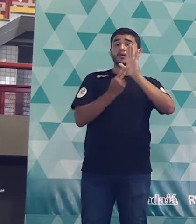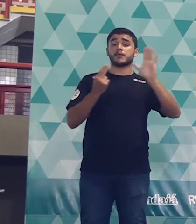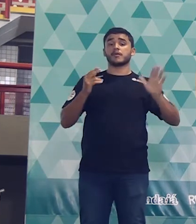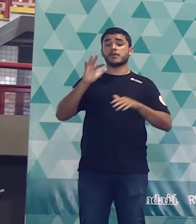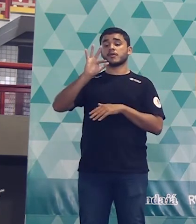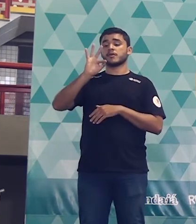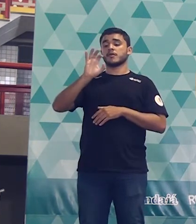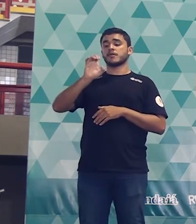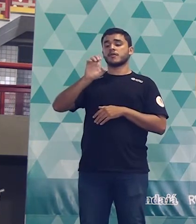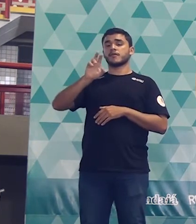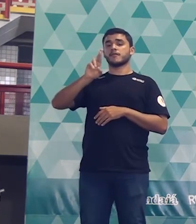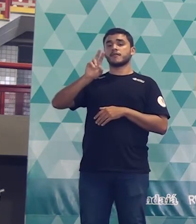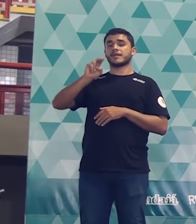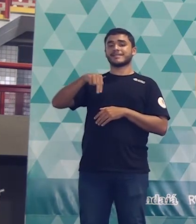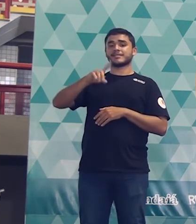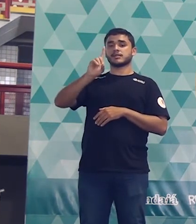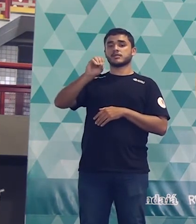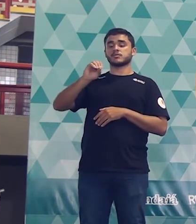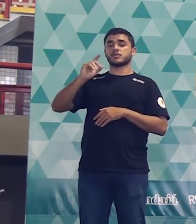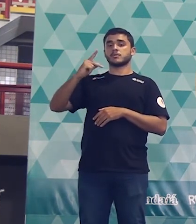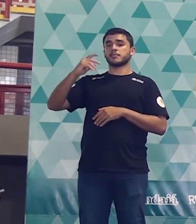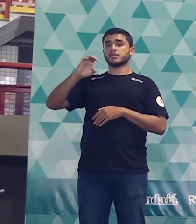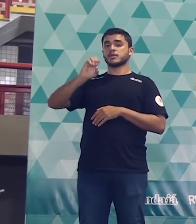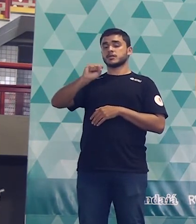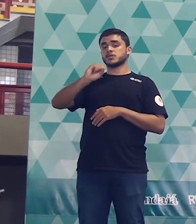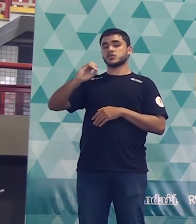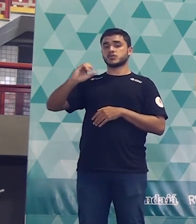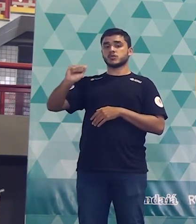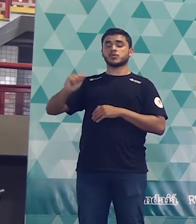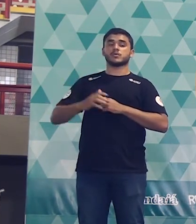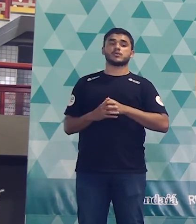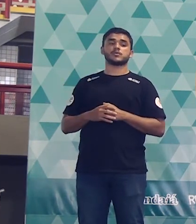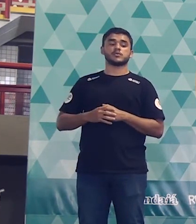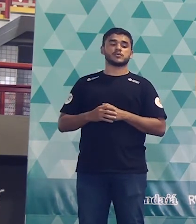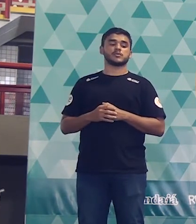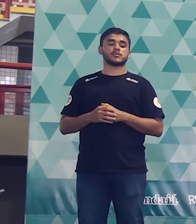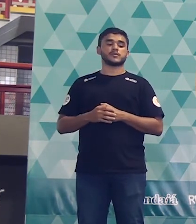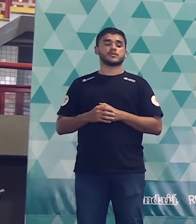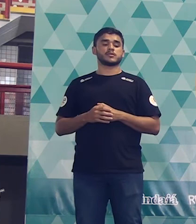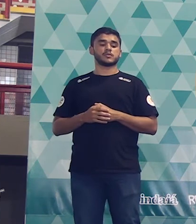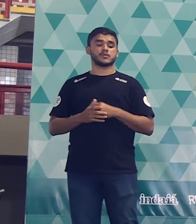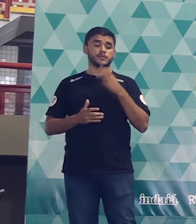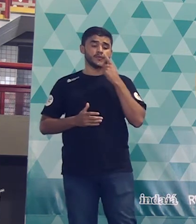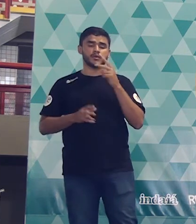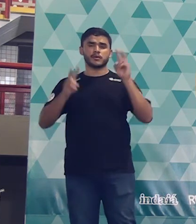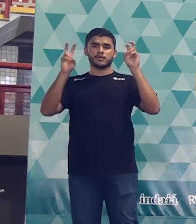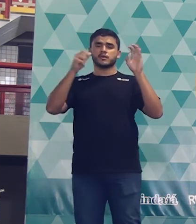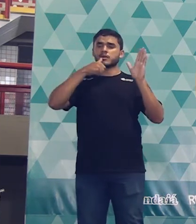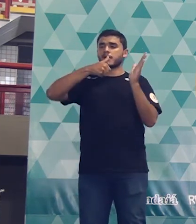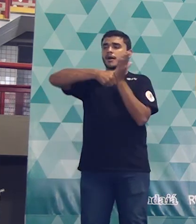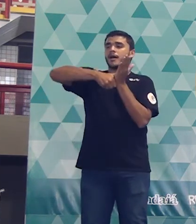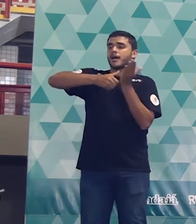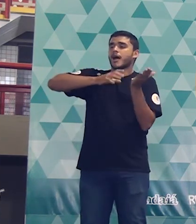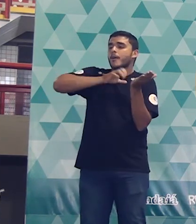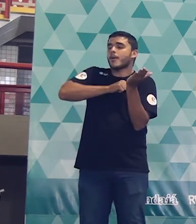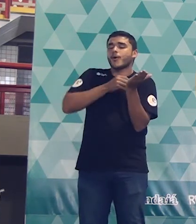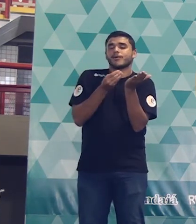Fernando Pessoa é o autor desse texto aí, tá? E ele diz assim, ó, sobre cartas de amor. Não sei se você já mandou carta de